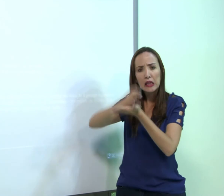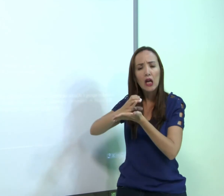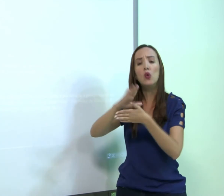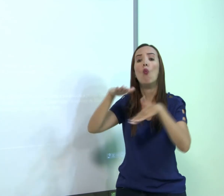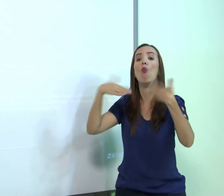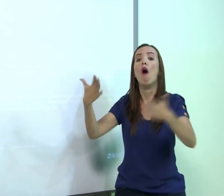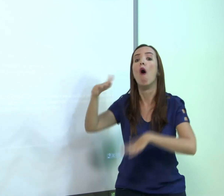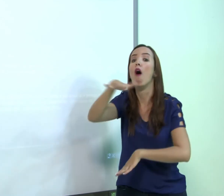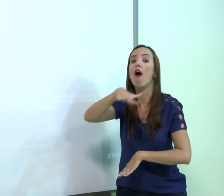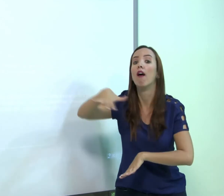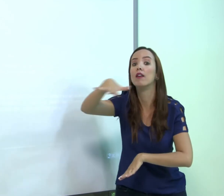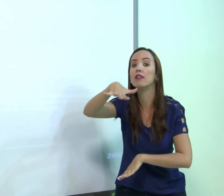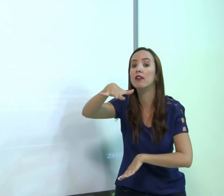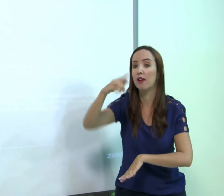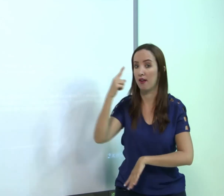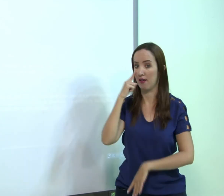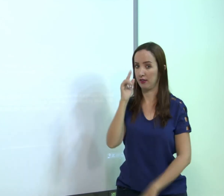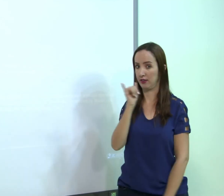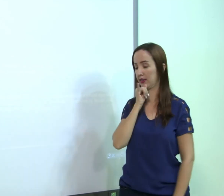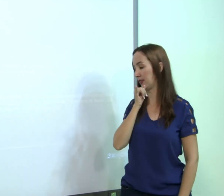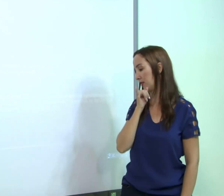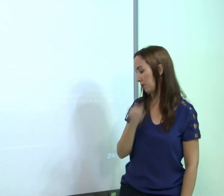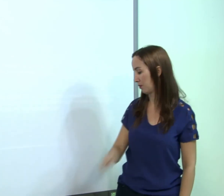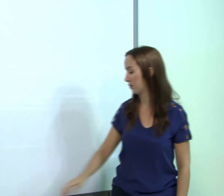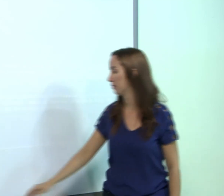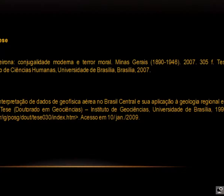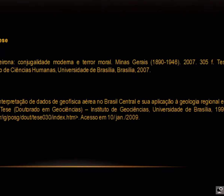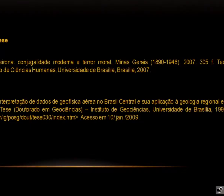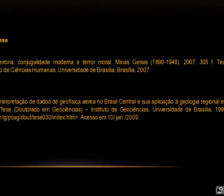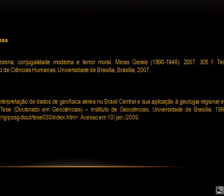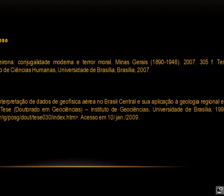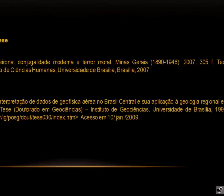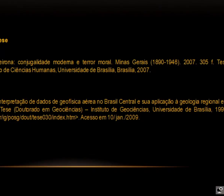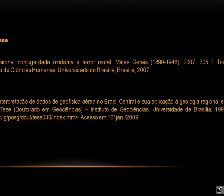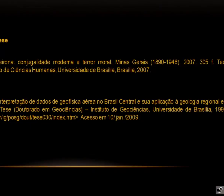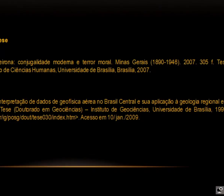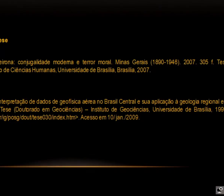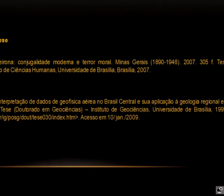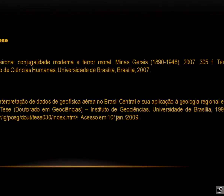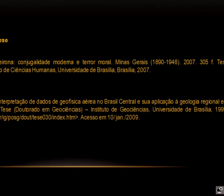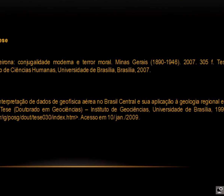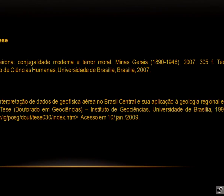ou dissertação, você deve segui-las. Veja.